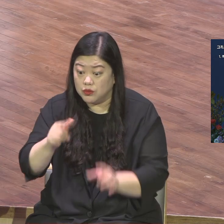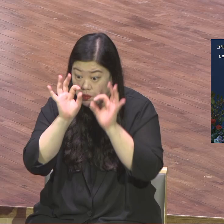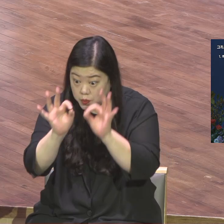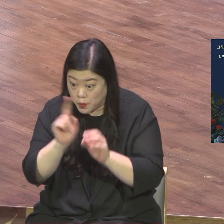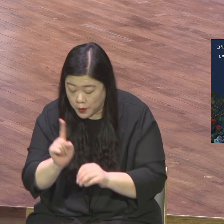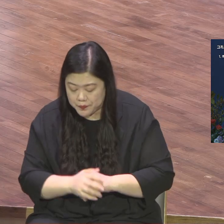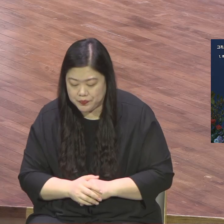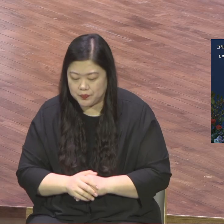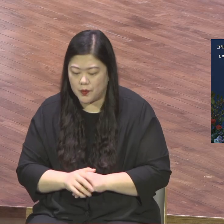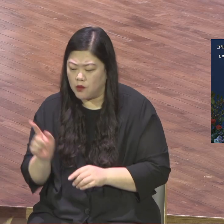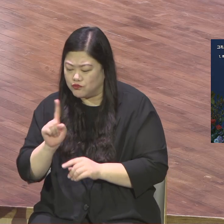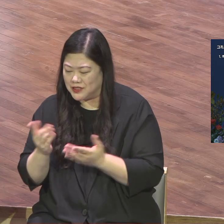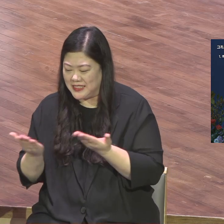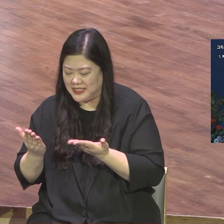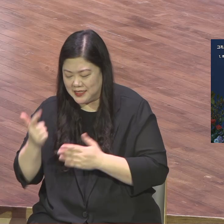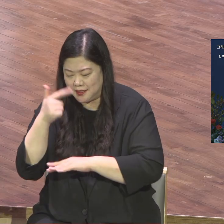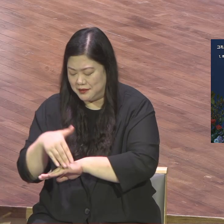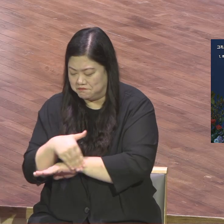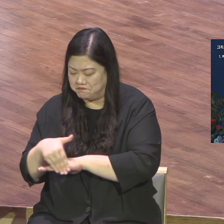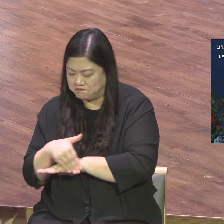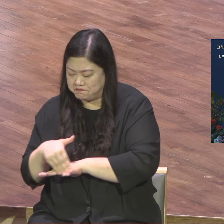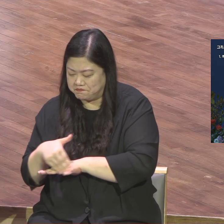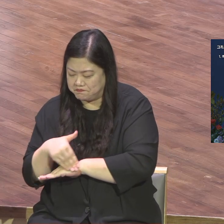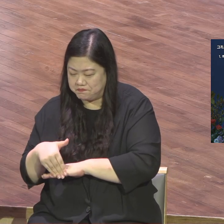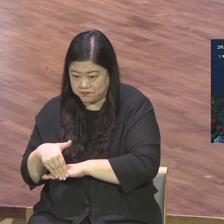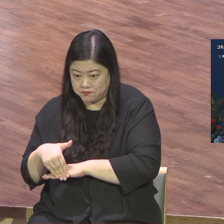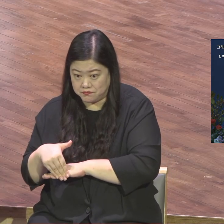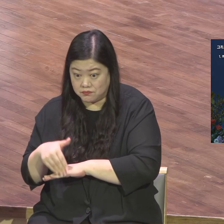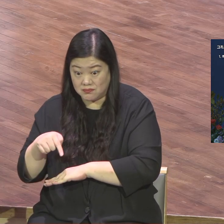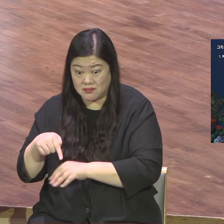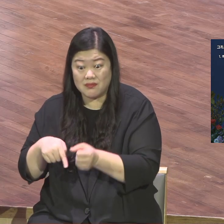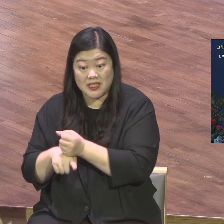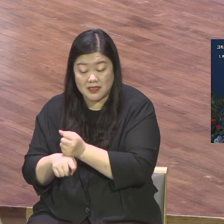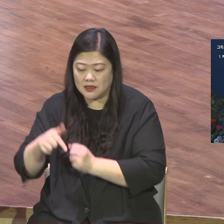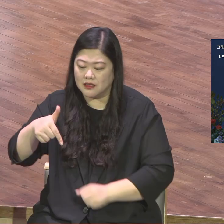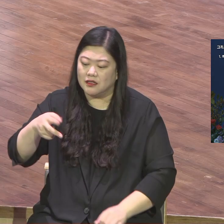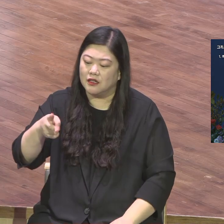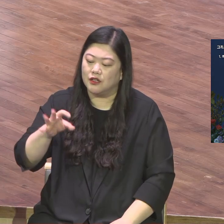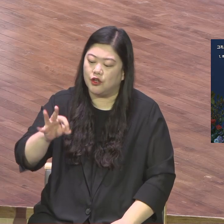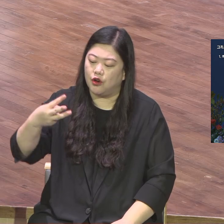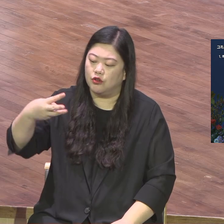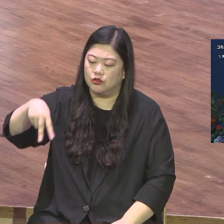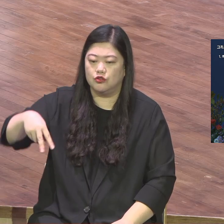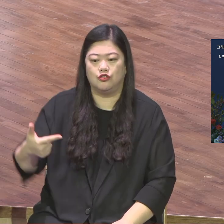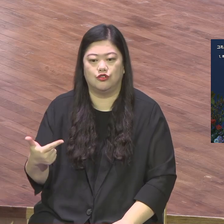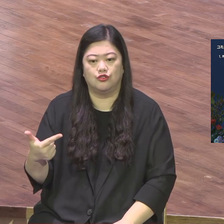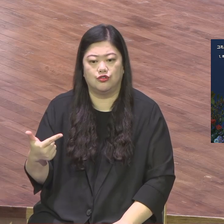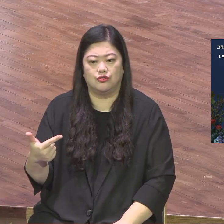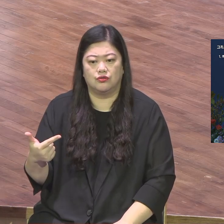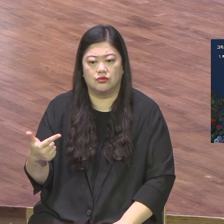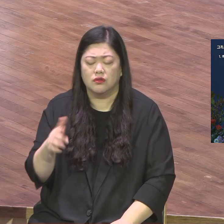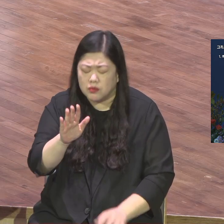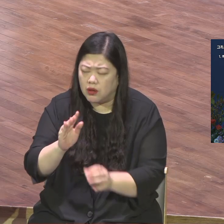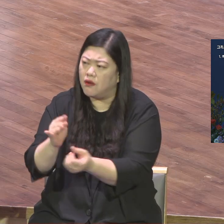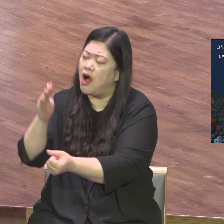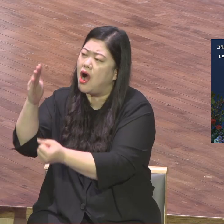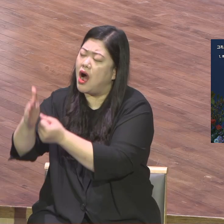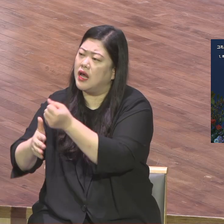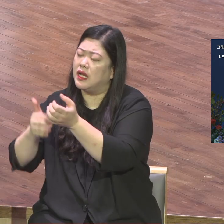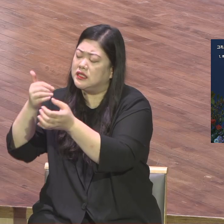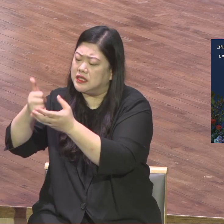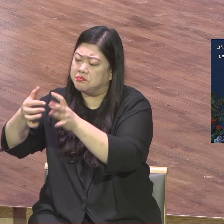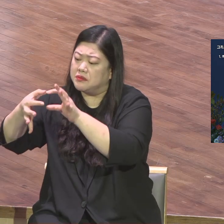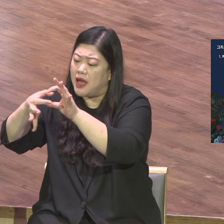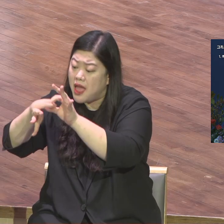포부를 가지고 일을 조직하고 계획하는 것, 그런 뜻이죠. 하나님의 경륜이라고 하면 무슨 뜻이냐, 하나님께서